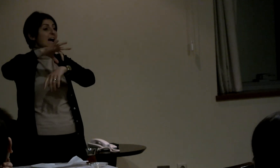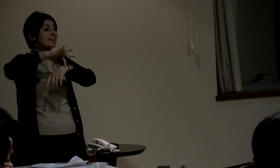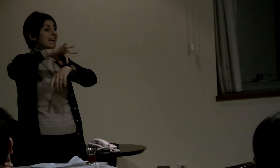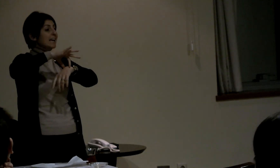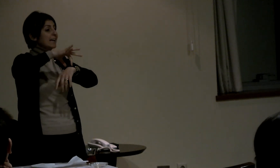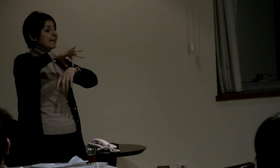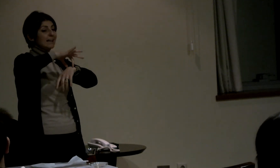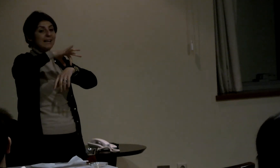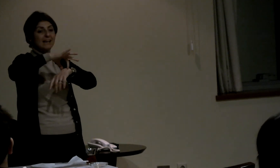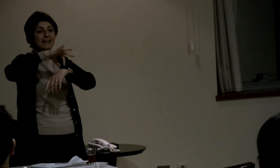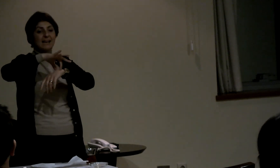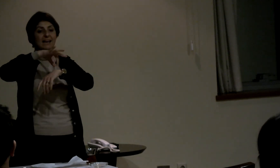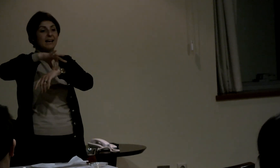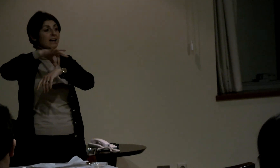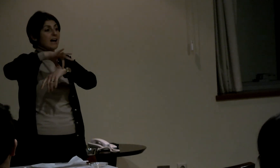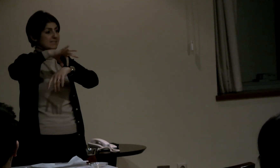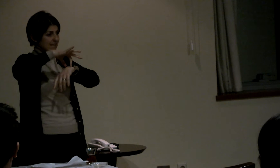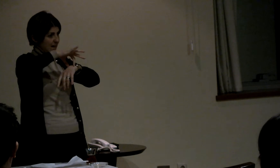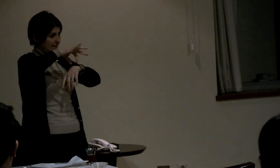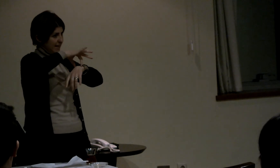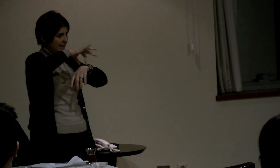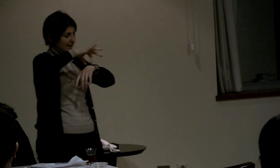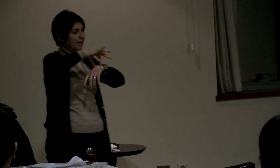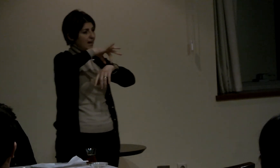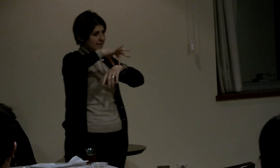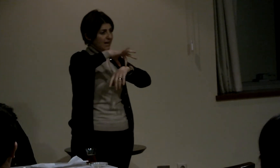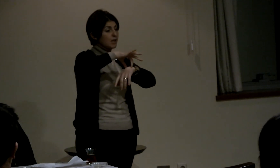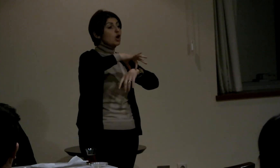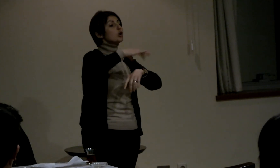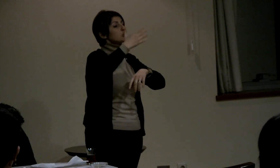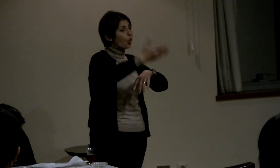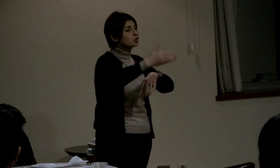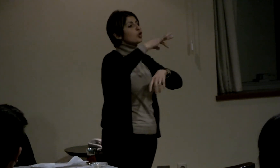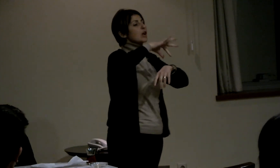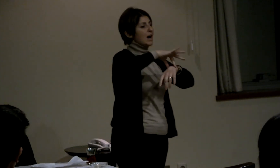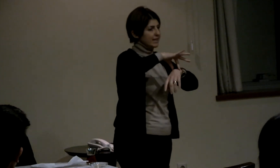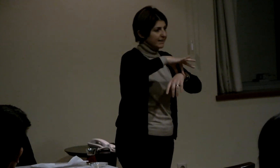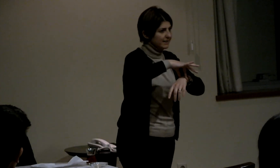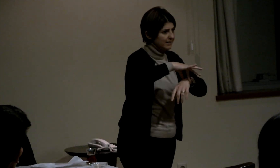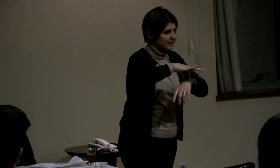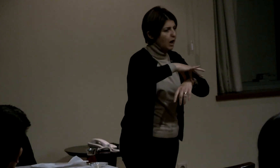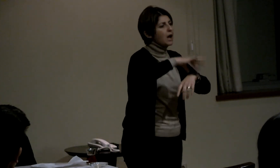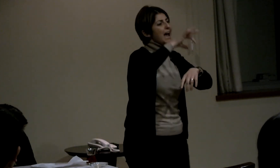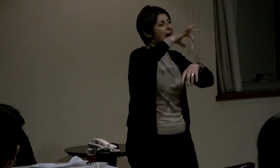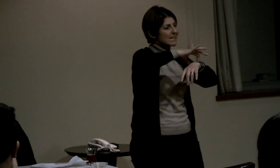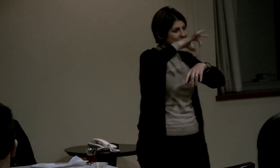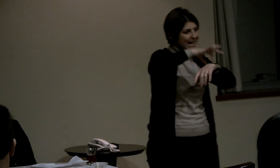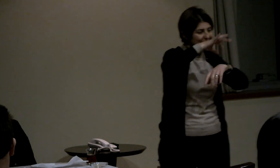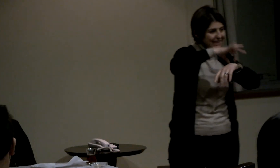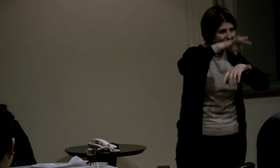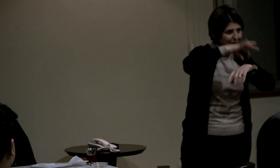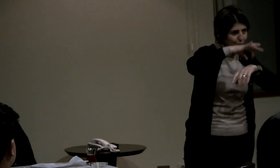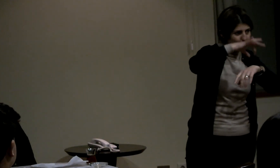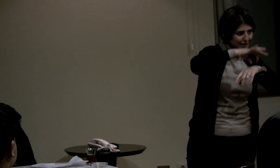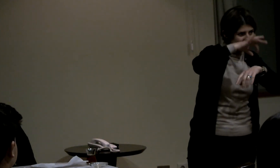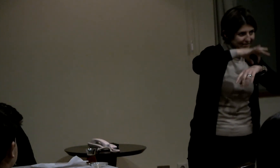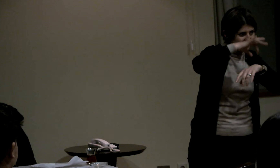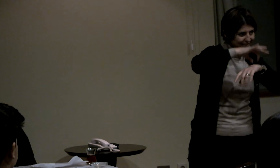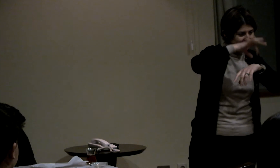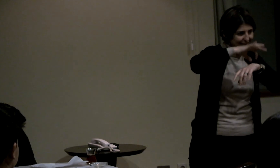Hastane. Hastane. Aynen. Doktor da aynı. Hastanede böyle bir tık tık git gel